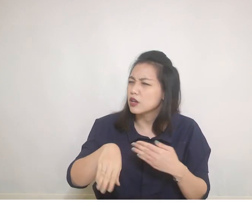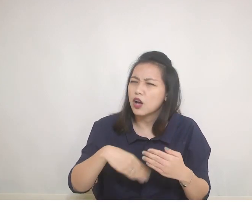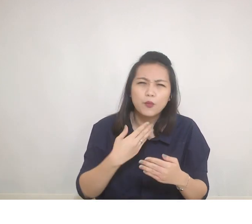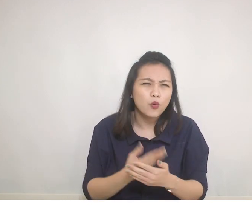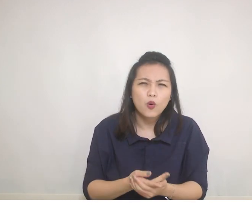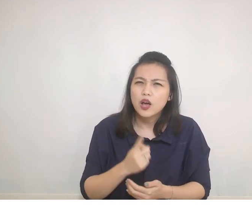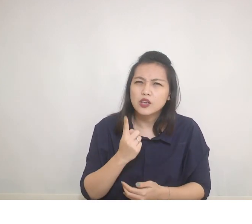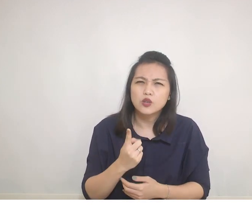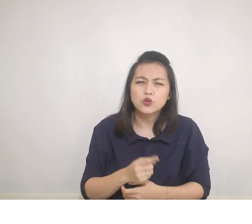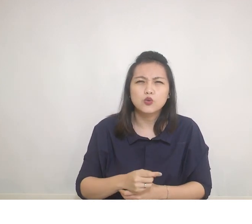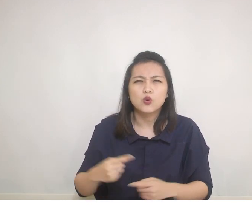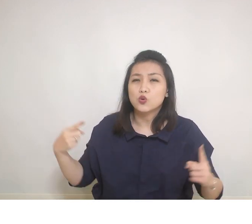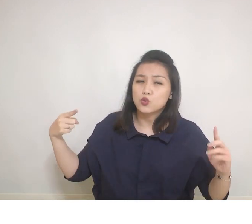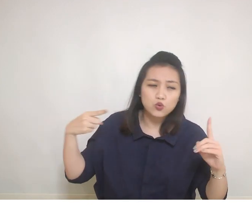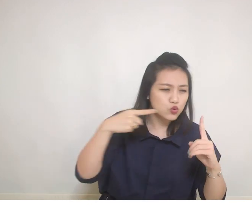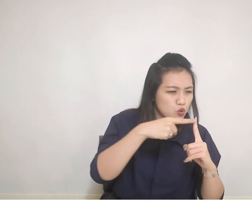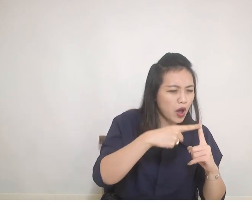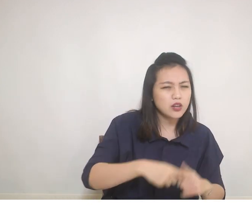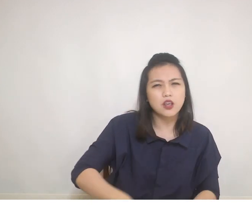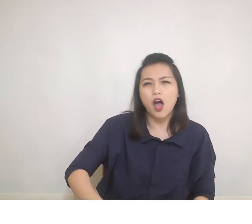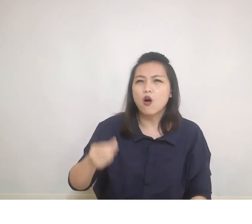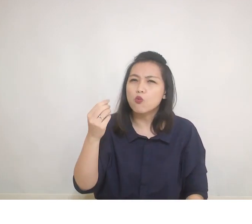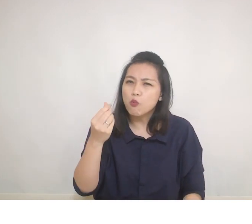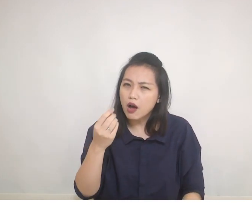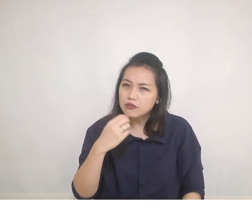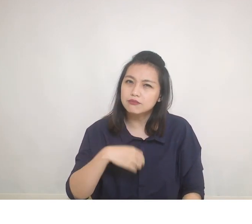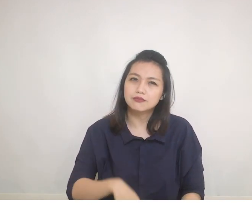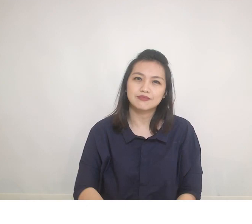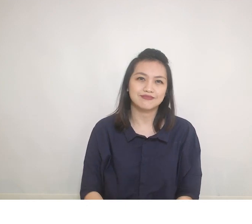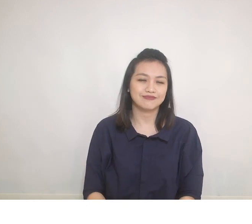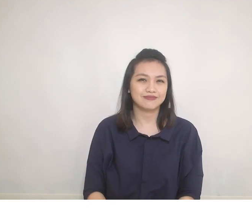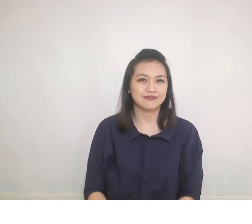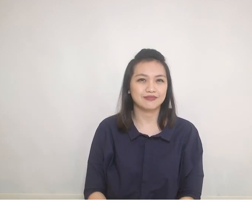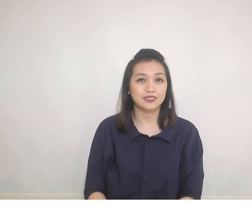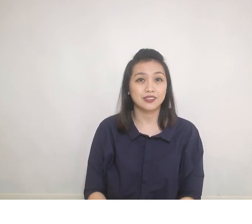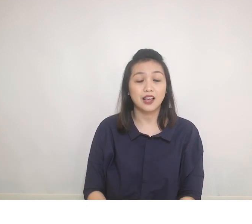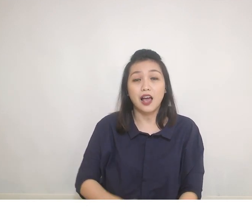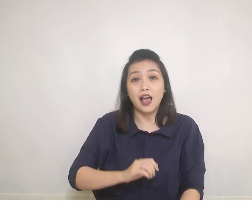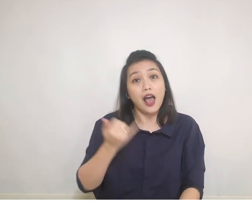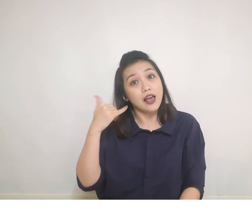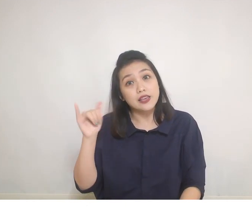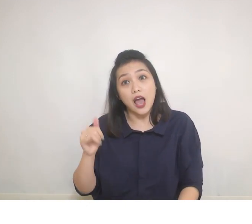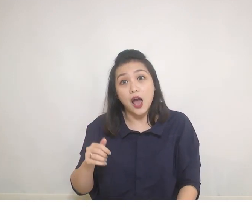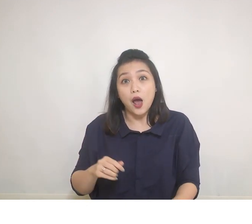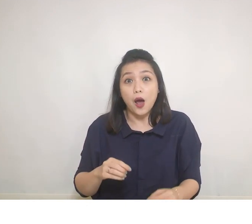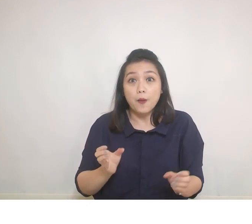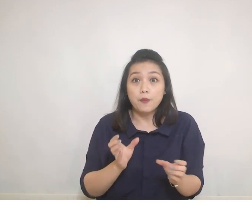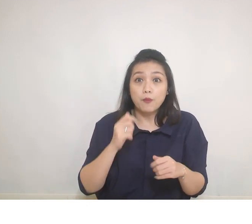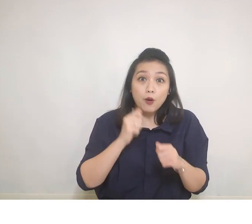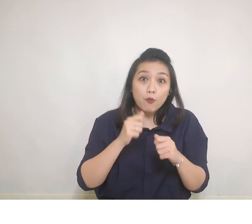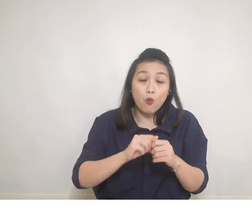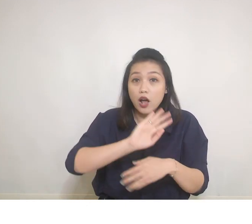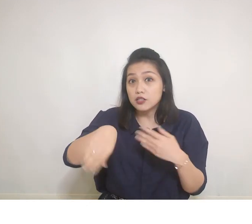talentanya, tujuannya untuk uang. Padahal yang menciptakan semuanya ini adalah Tuhan. Tuhan. Kalau kita